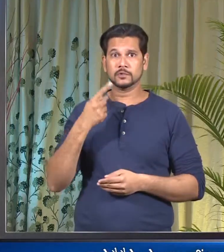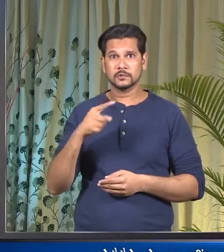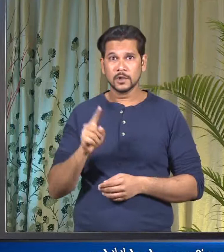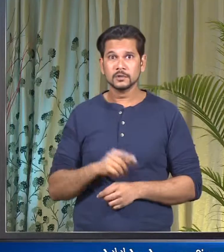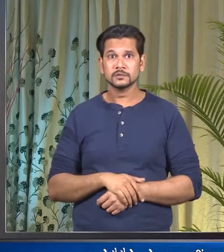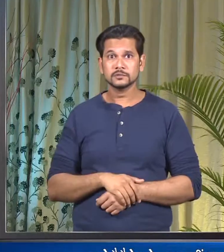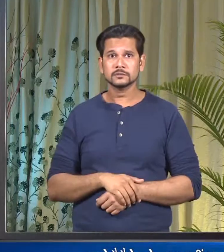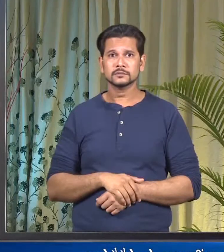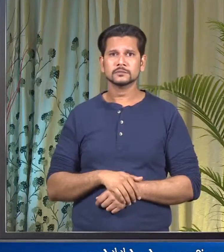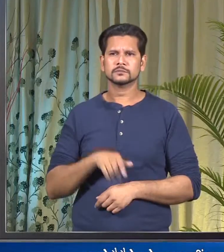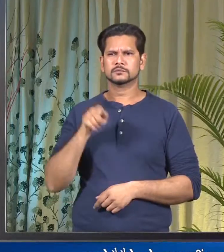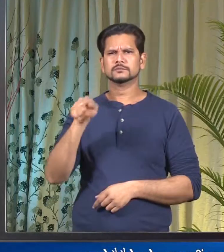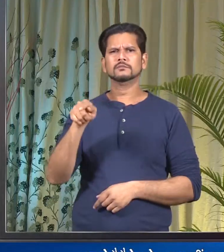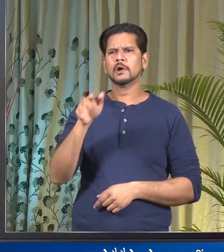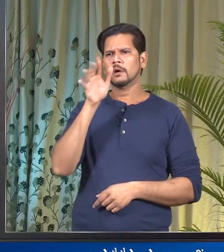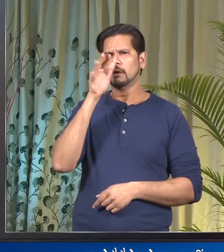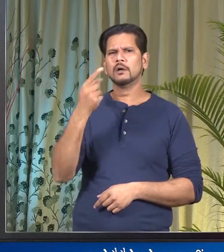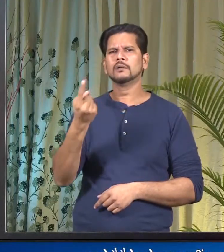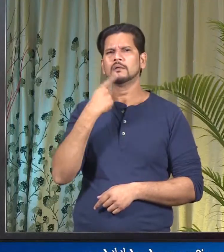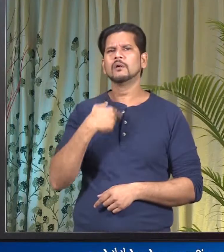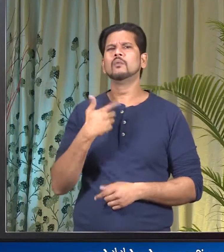अब उसने जूट क्यूं बोला?